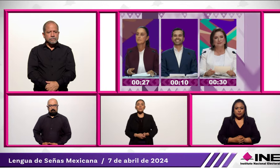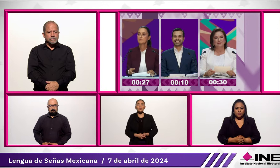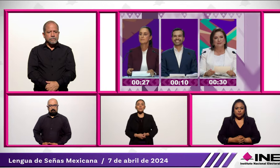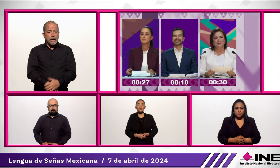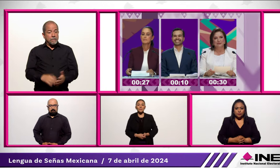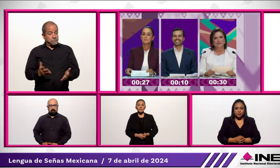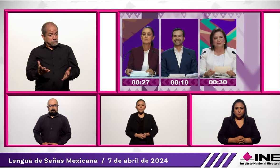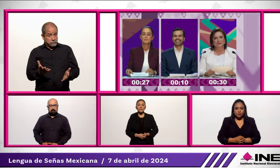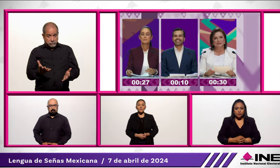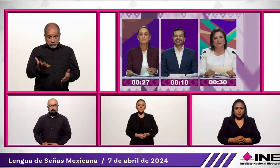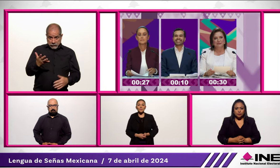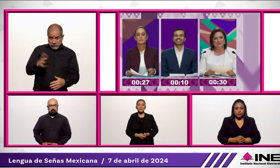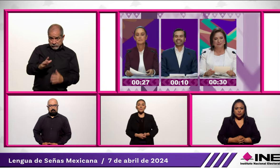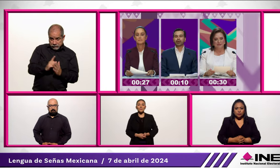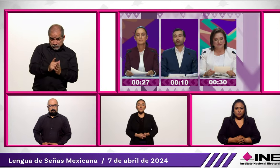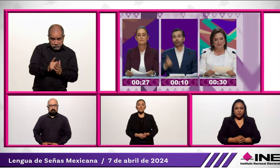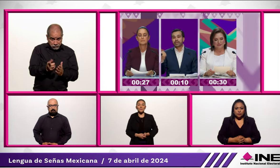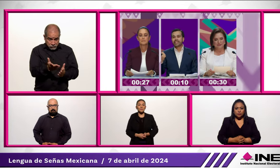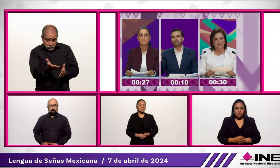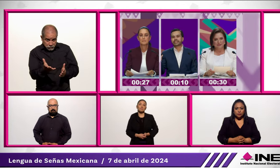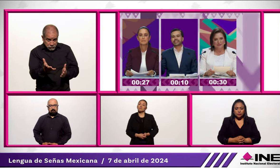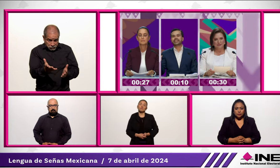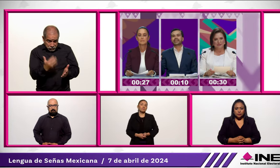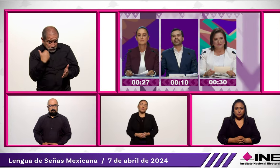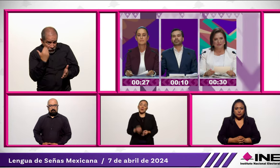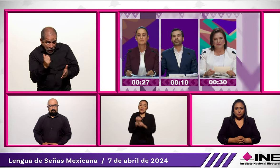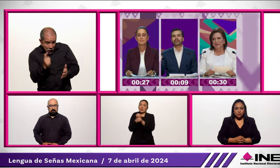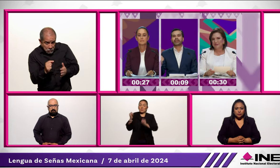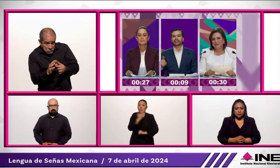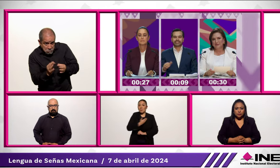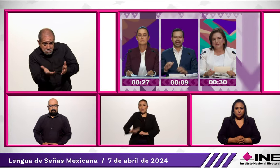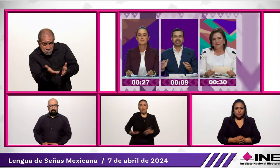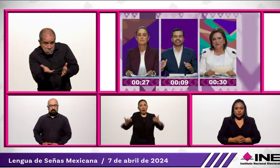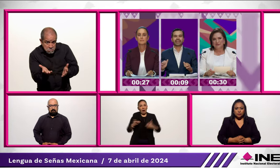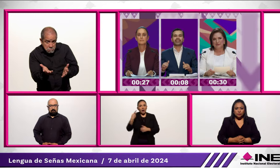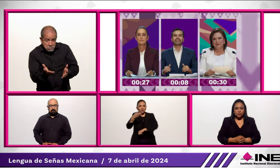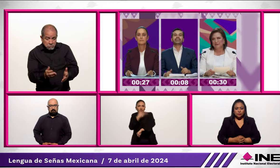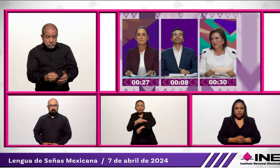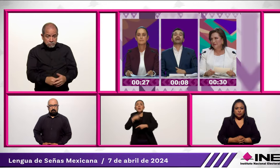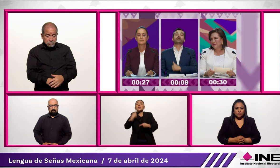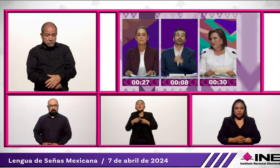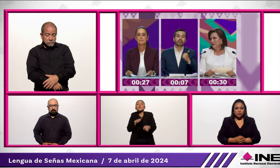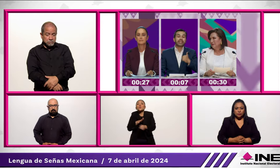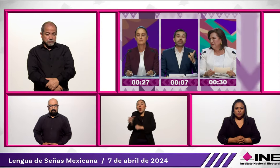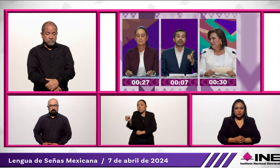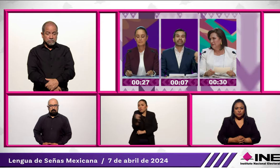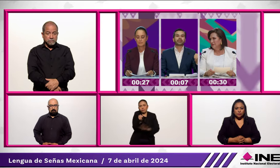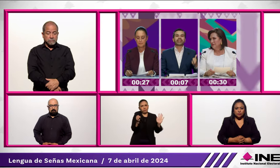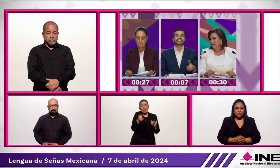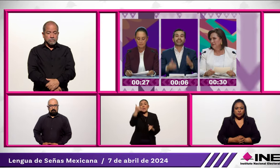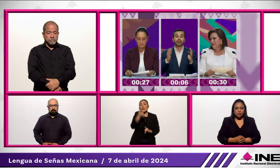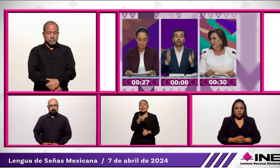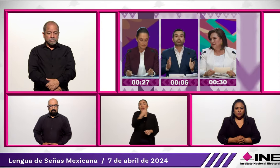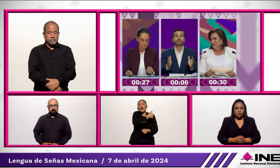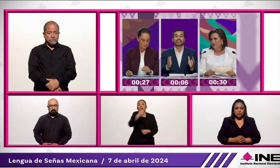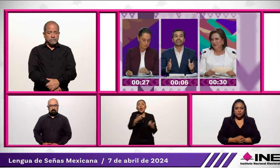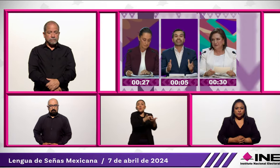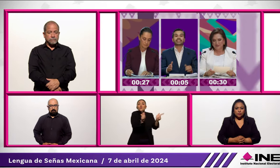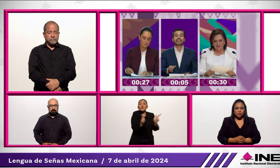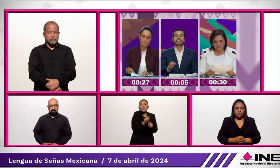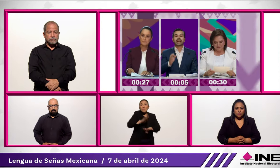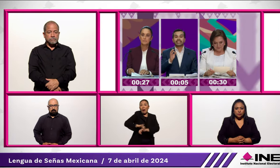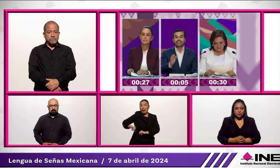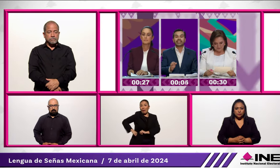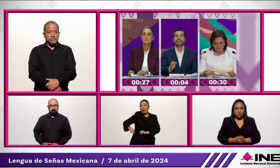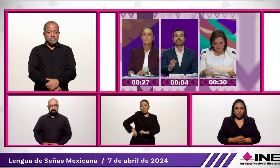10 segundos. ¿Algo? Autonomía del presidente de la República, sea quien sea, y autonomía de la partidocracia y de los grupos de